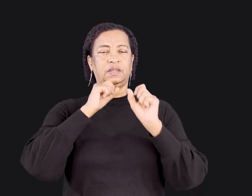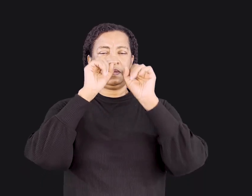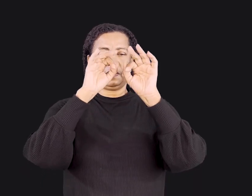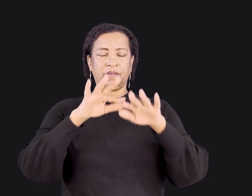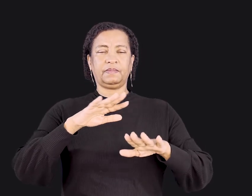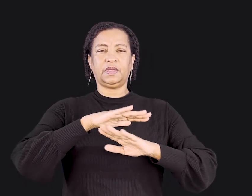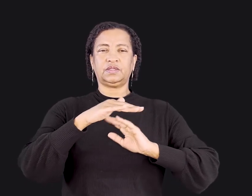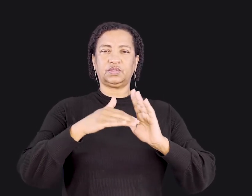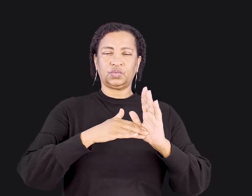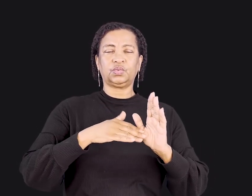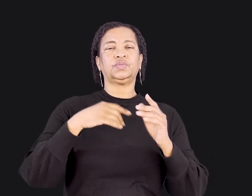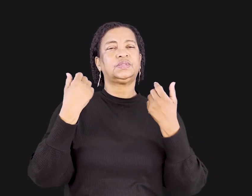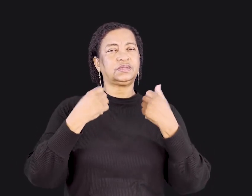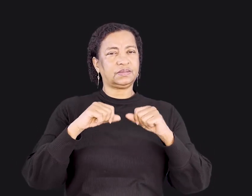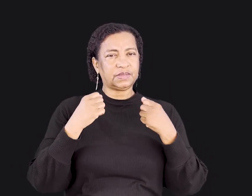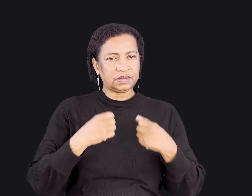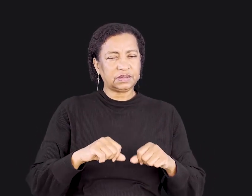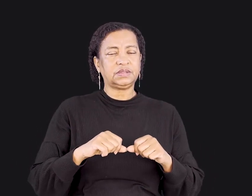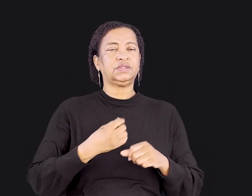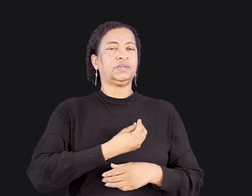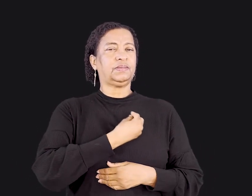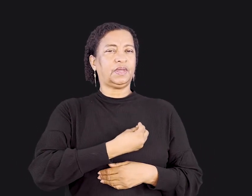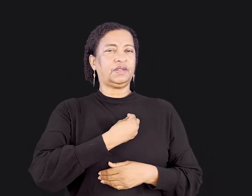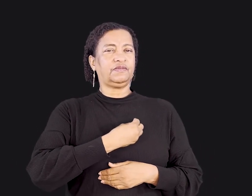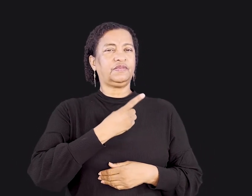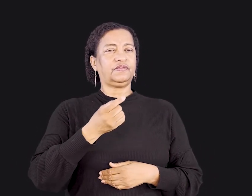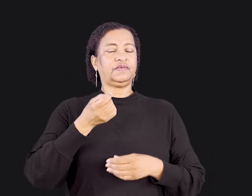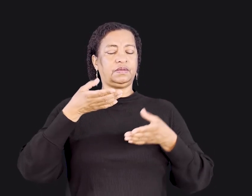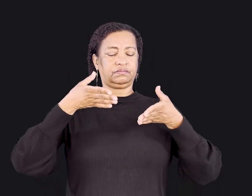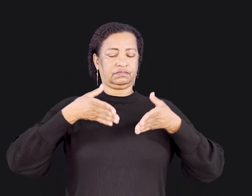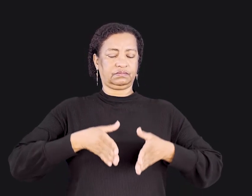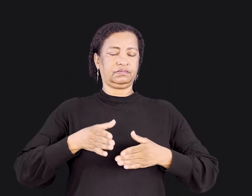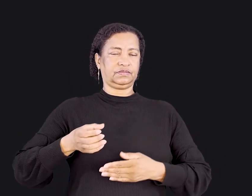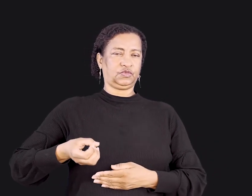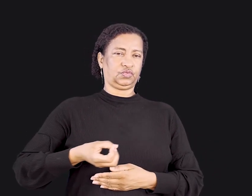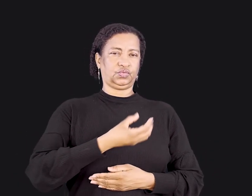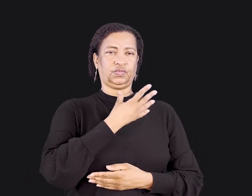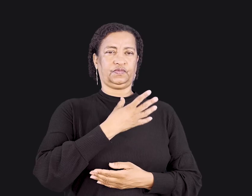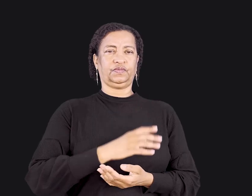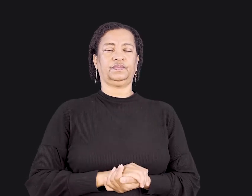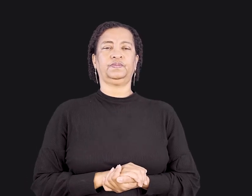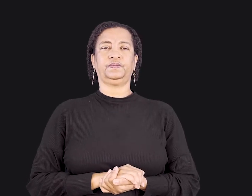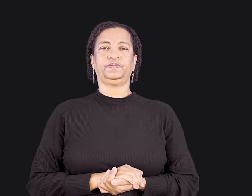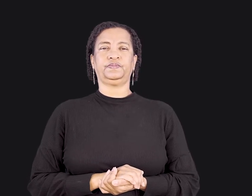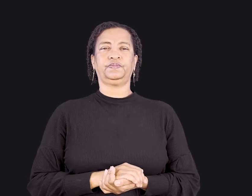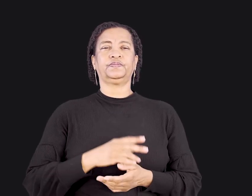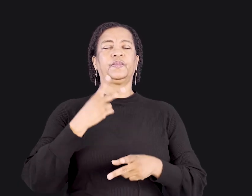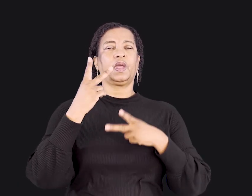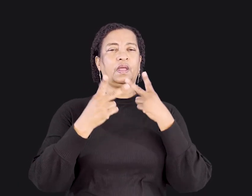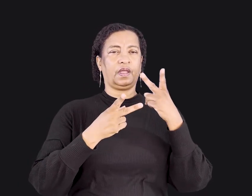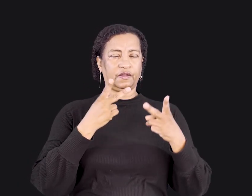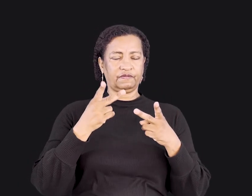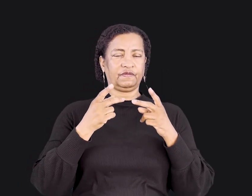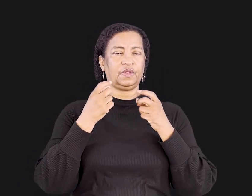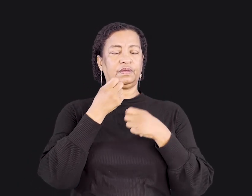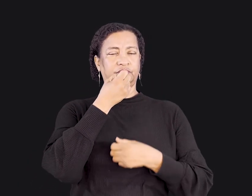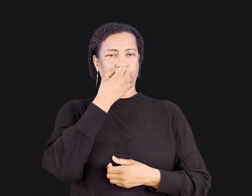bênçãos espirituais que precisam para viver como nascidos de novo. Ele diz que essas bênçãos estão nas